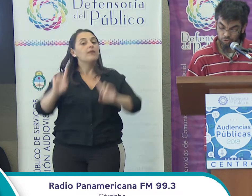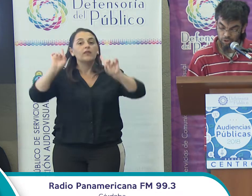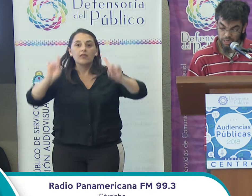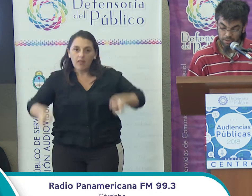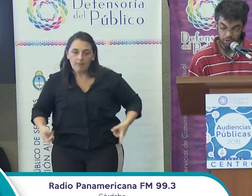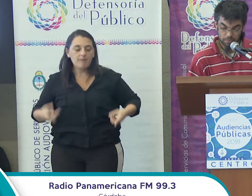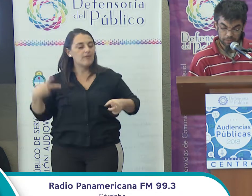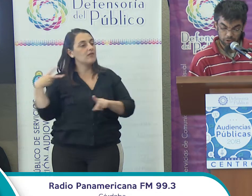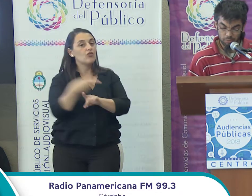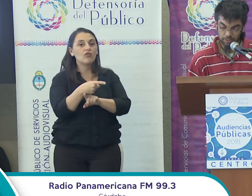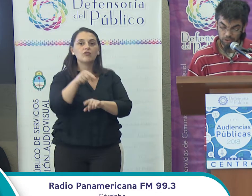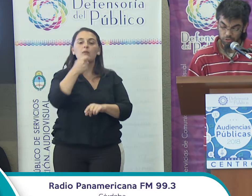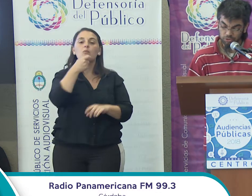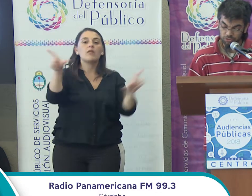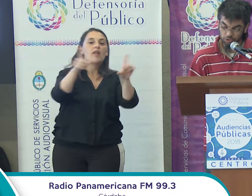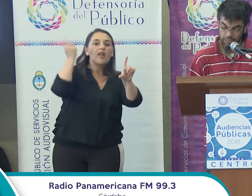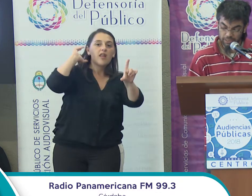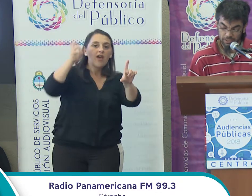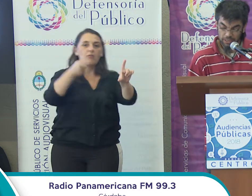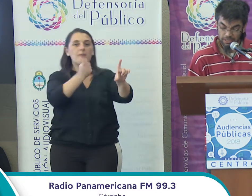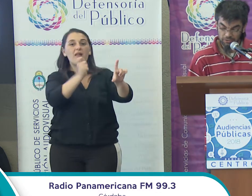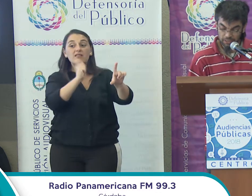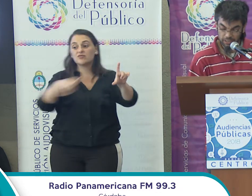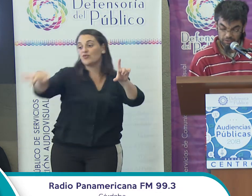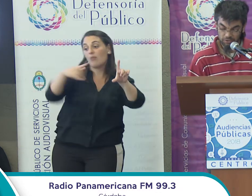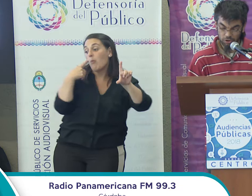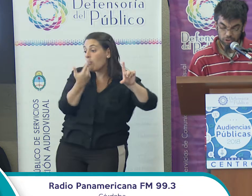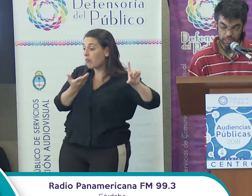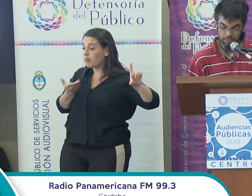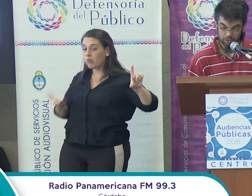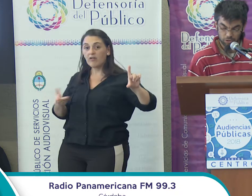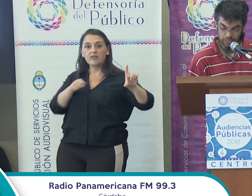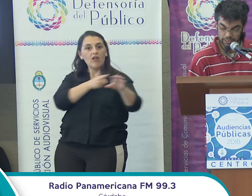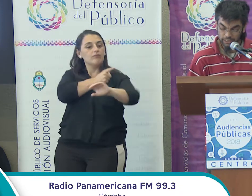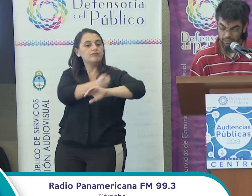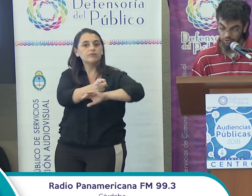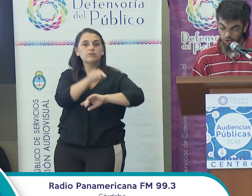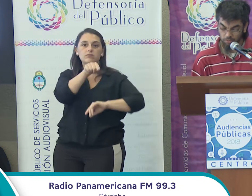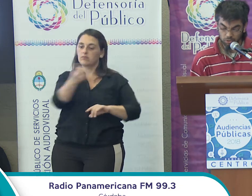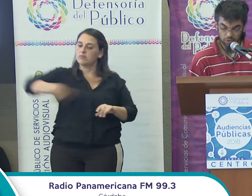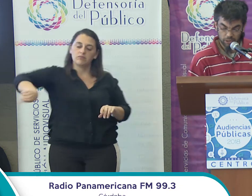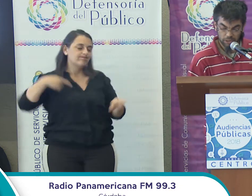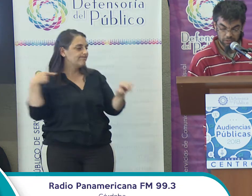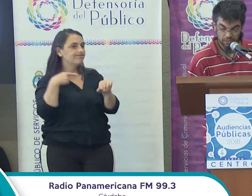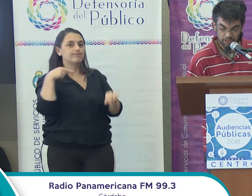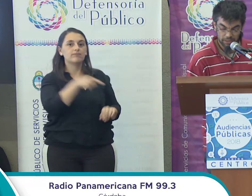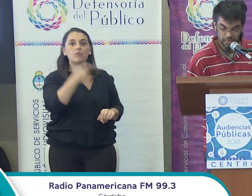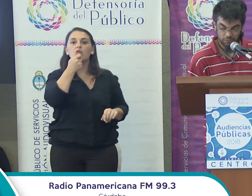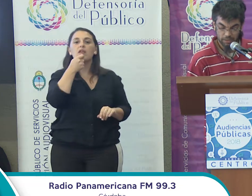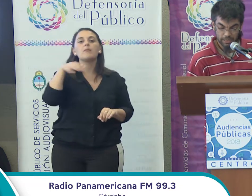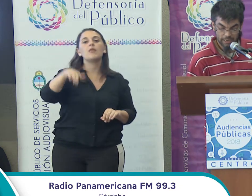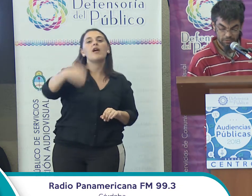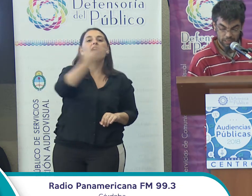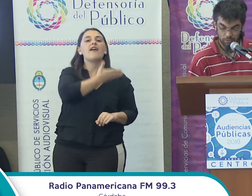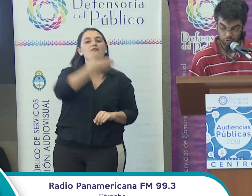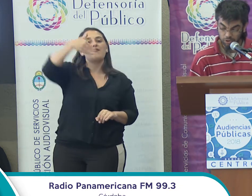persecución a medios de prensa comprometidos con luchas sociales y exigir que cesen los hostigamientos y ataques como los usuarios recientemente a la